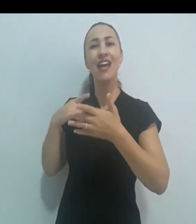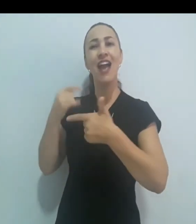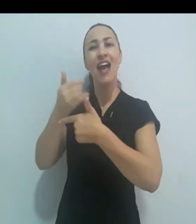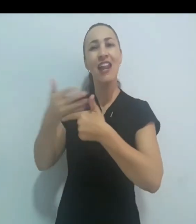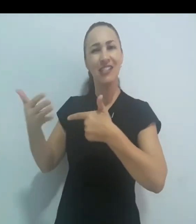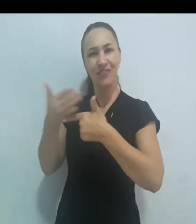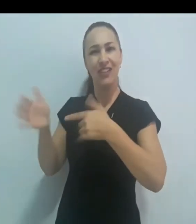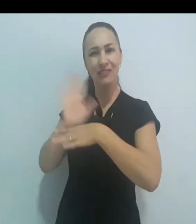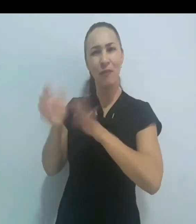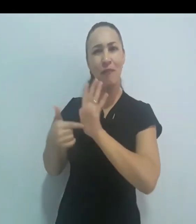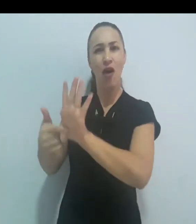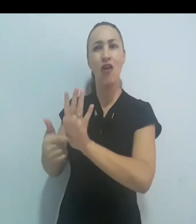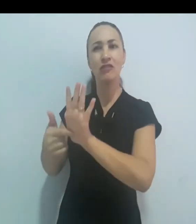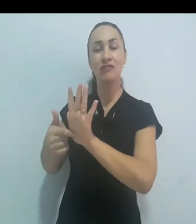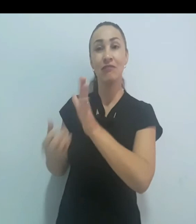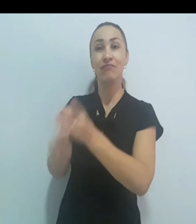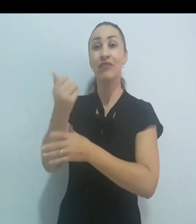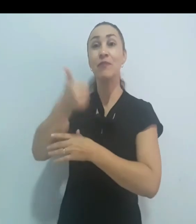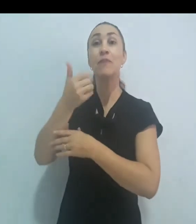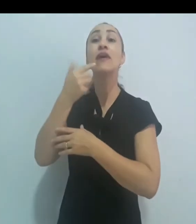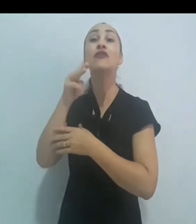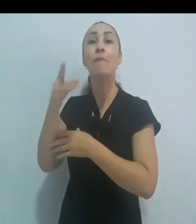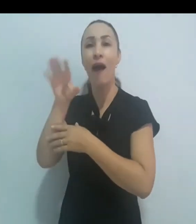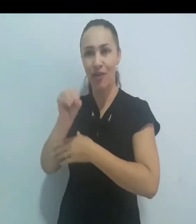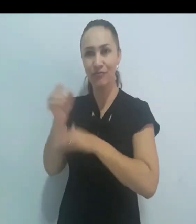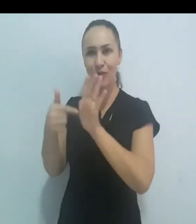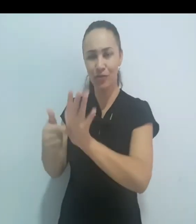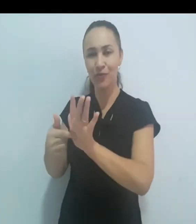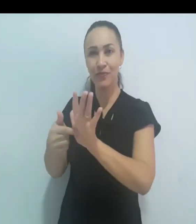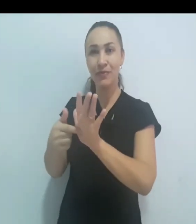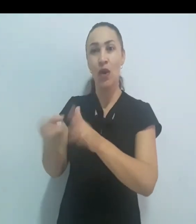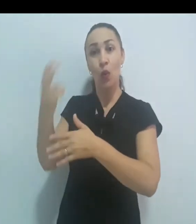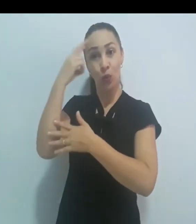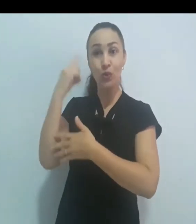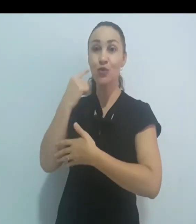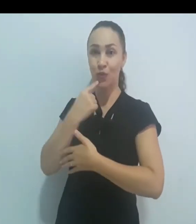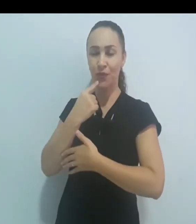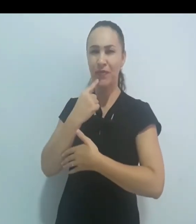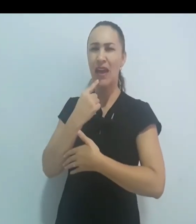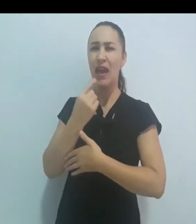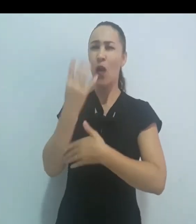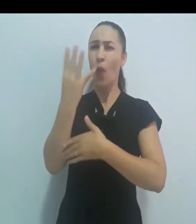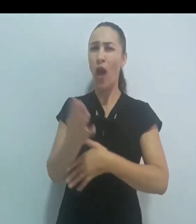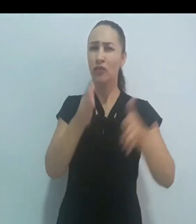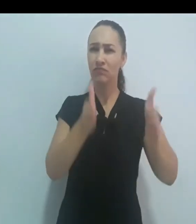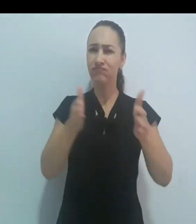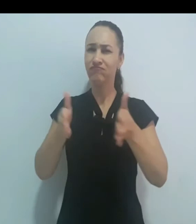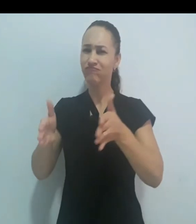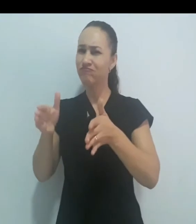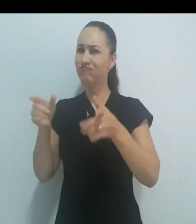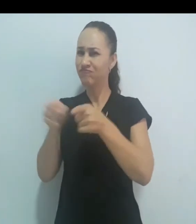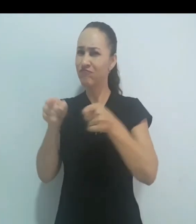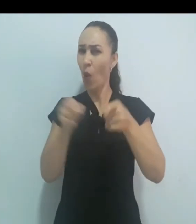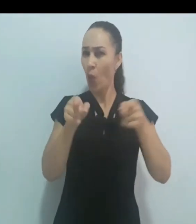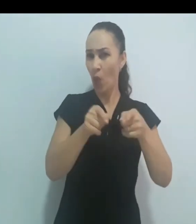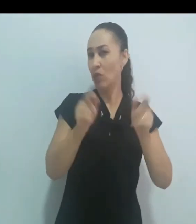na Netflix que estreou agora no dia 1º de maio, que mostra um pouco dessa cultura surda. São 4 episódios, são episódios curtos, acho